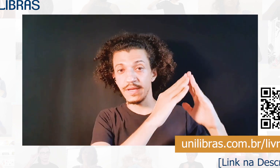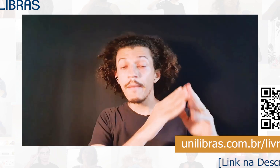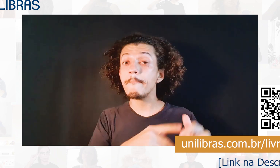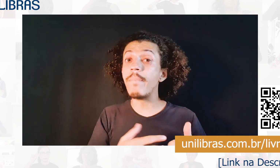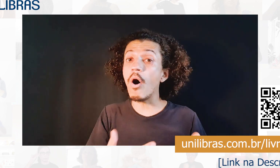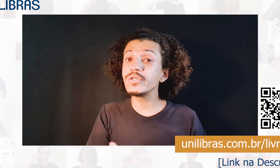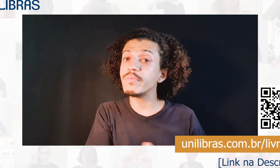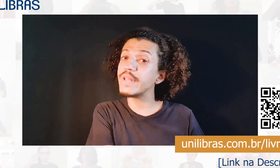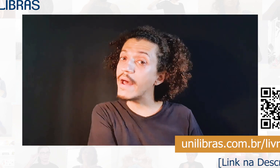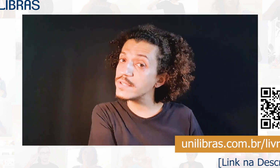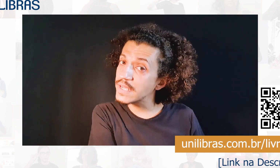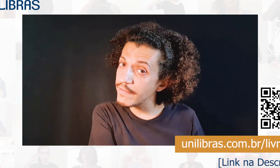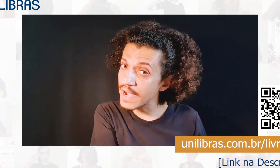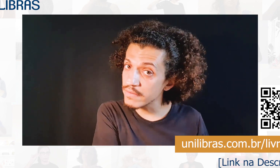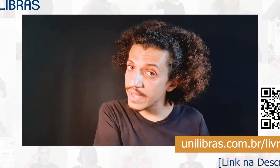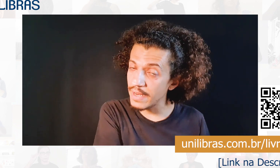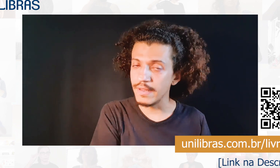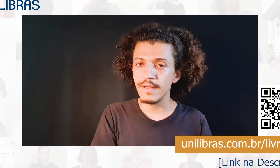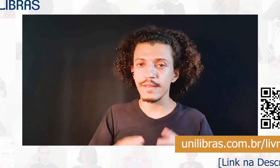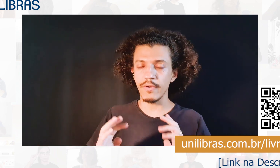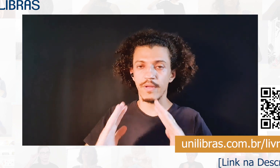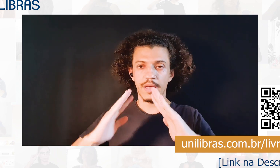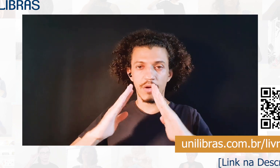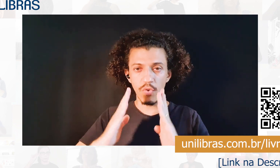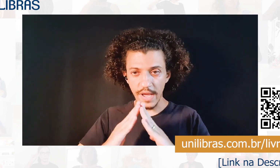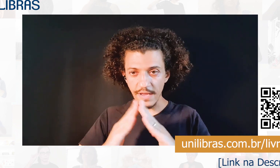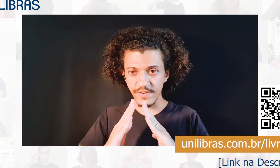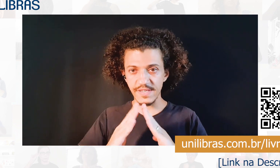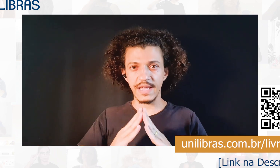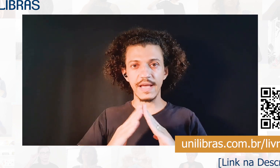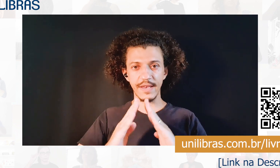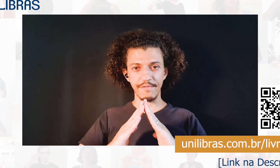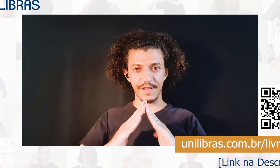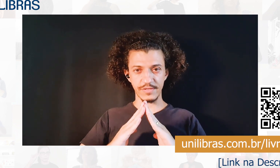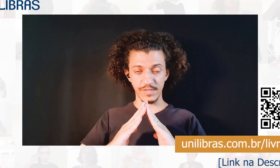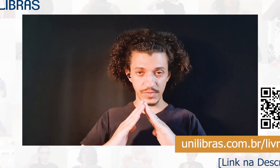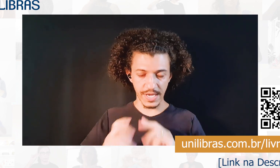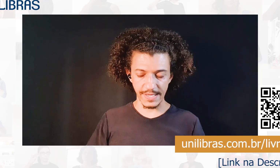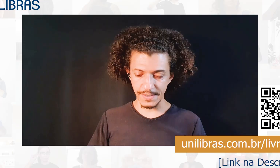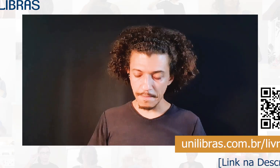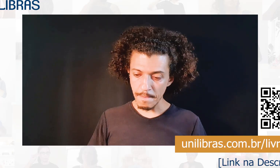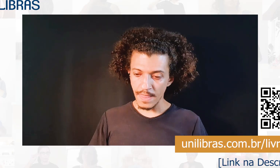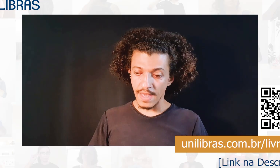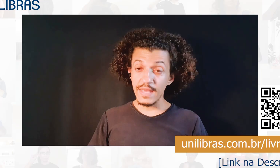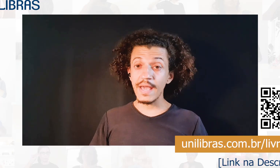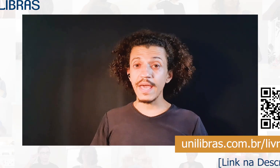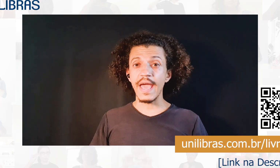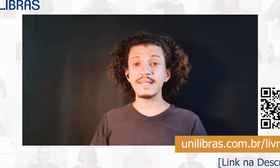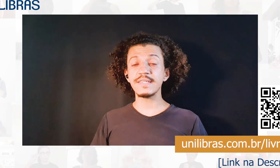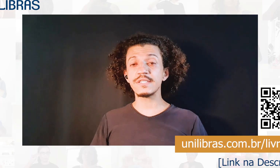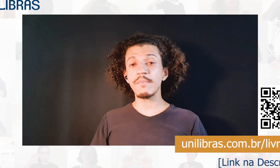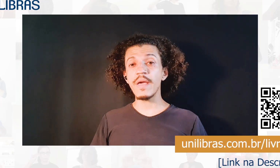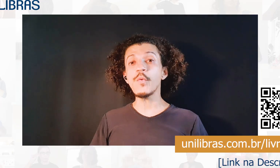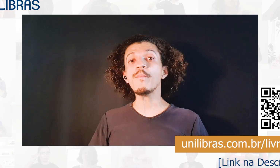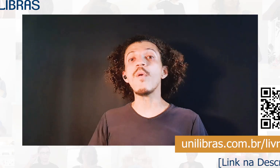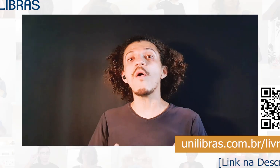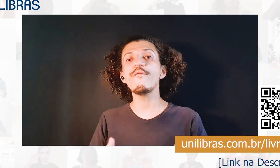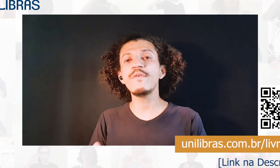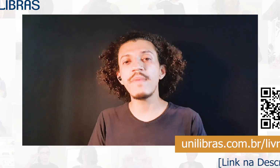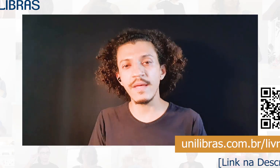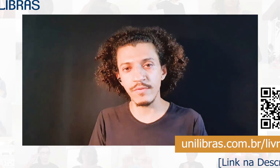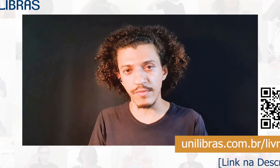aqui assim, pode mudar o significado dele. Então, o lugar de fazer ele é aqui na frente, sinal de casa. E aí, existe também